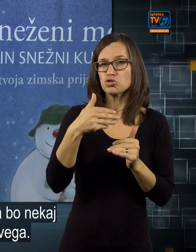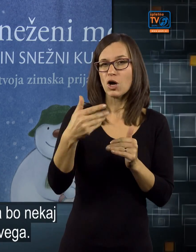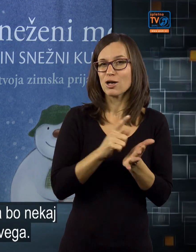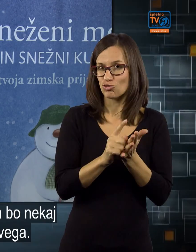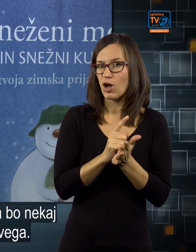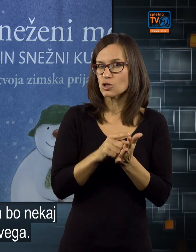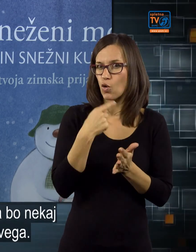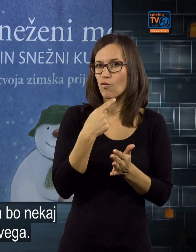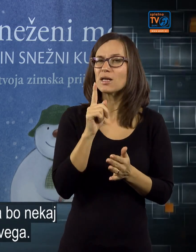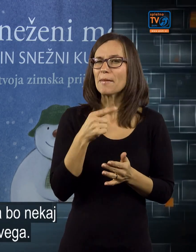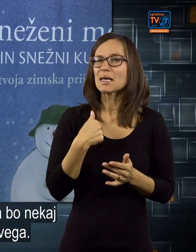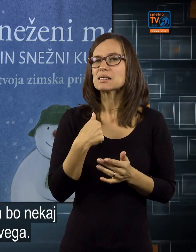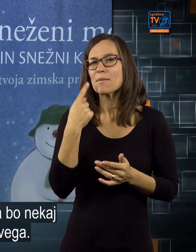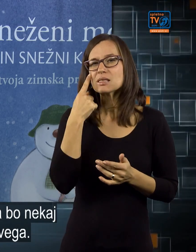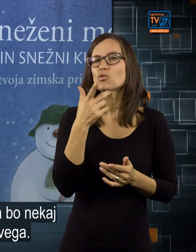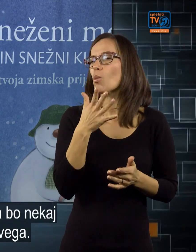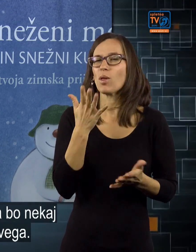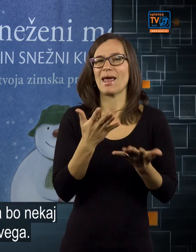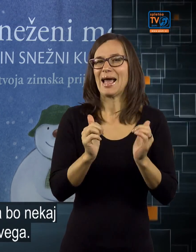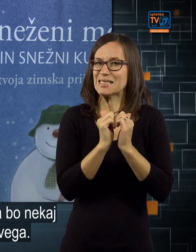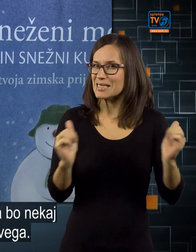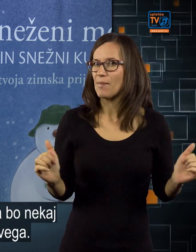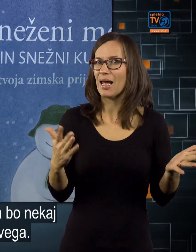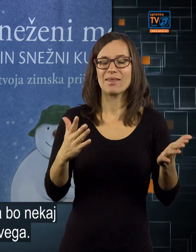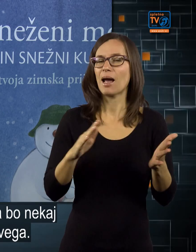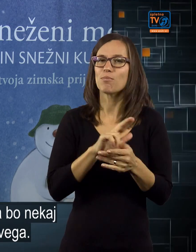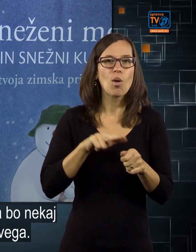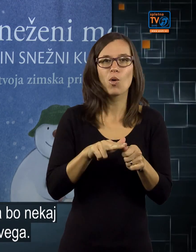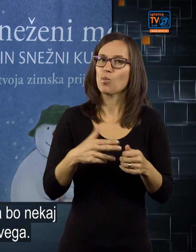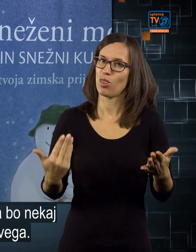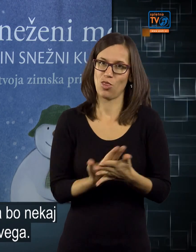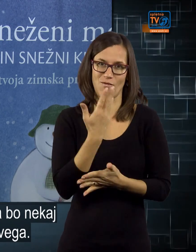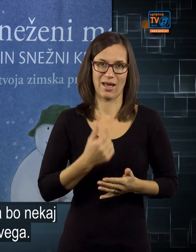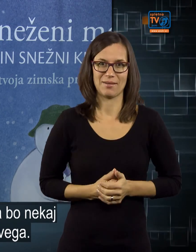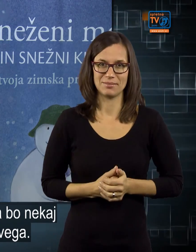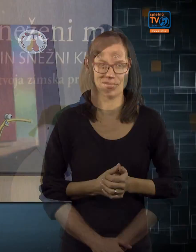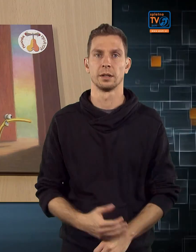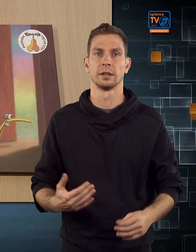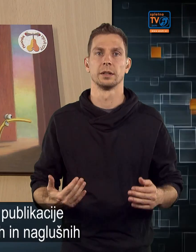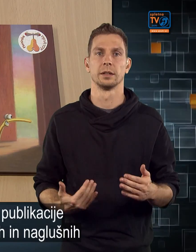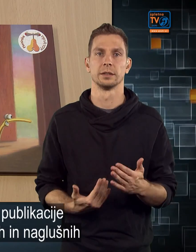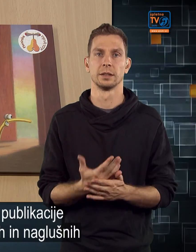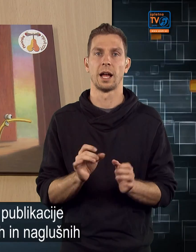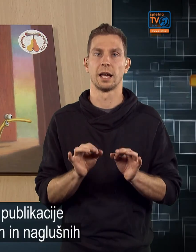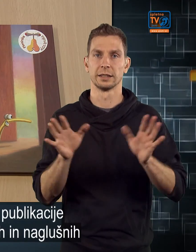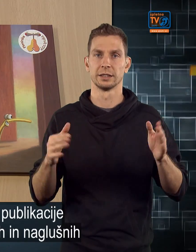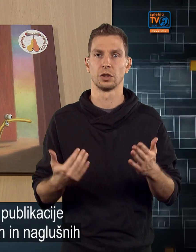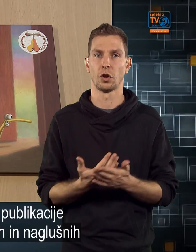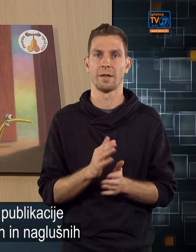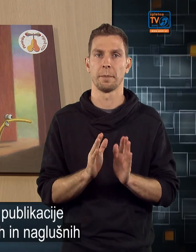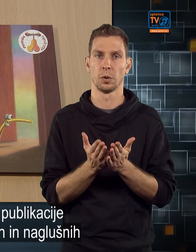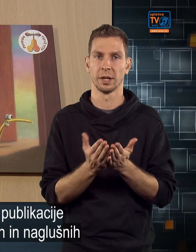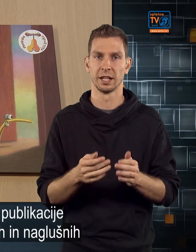govoriti, se mi pa zdi, da bo nekaj izjemnega, nekaj povsem novega. Za razkritje